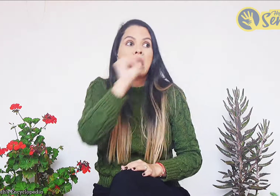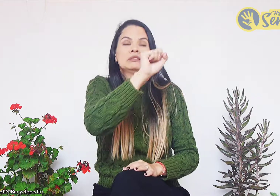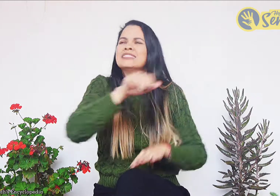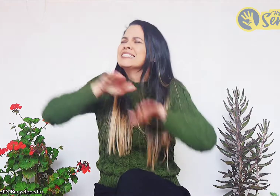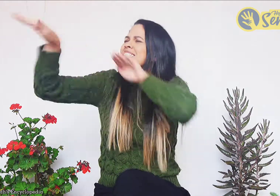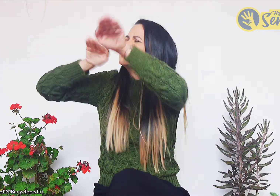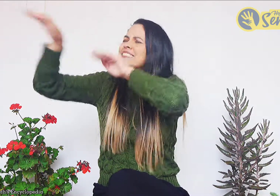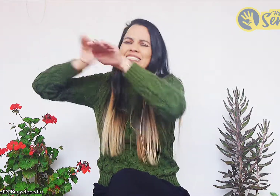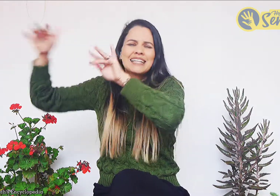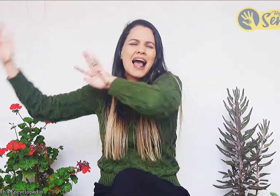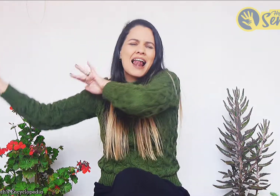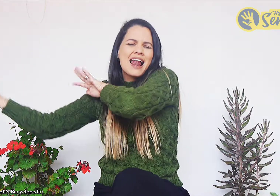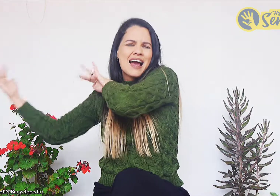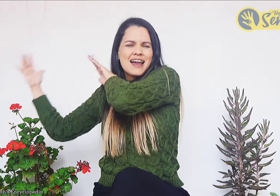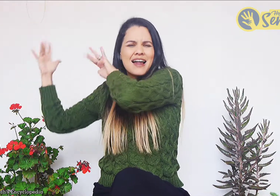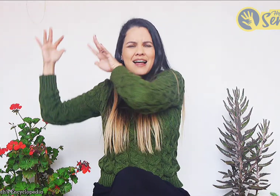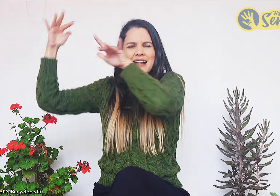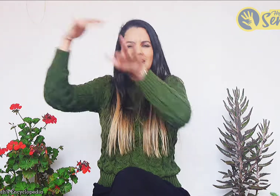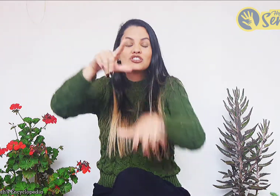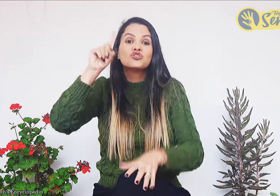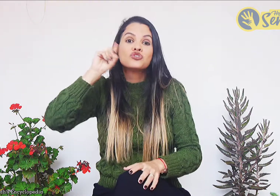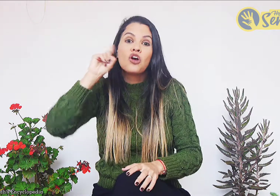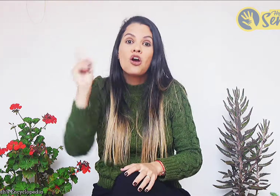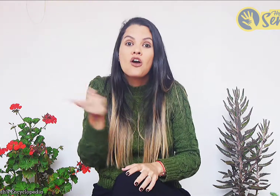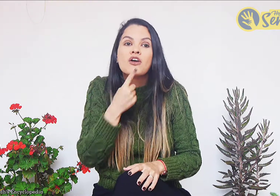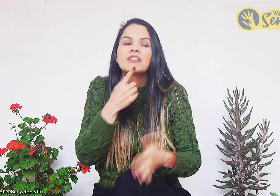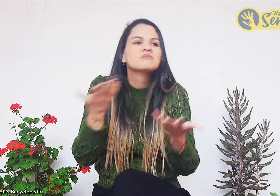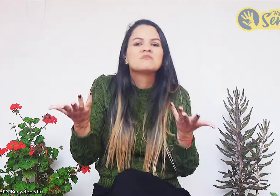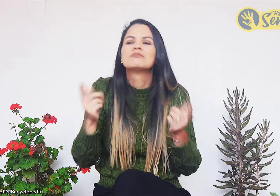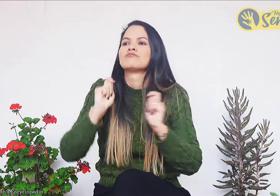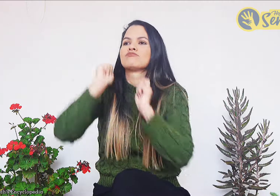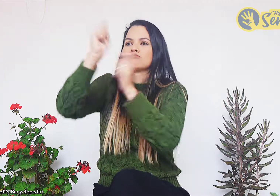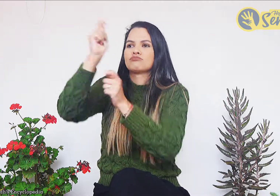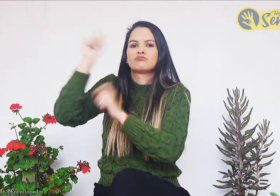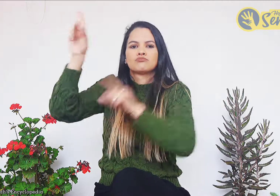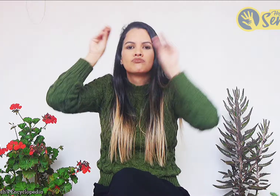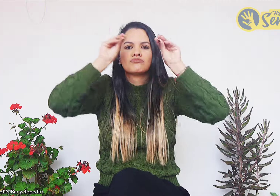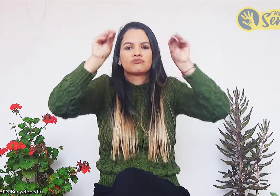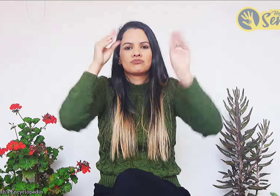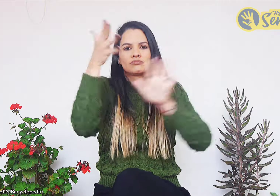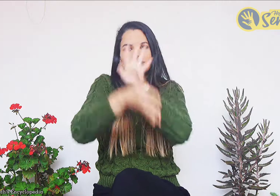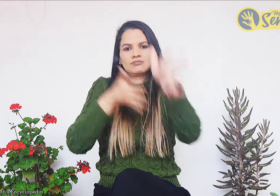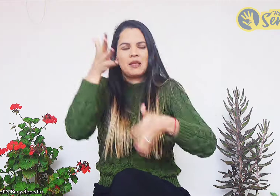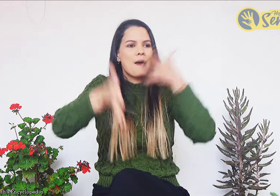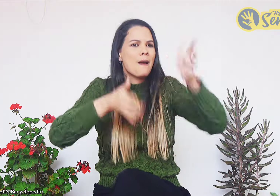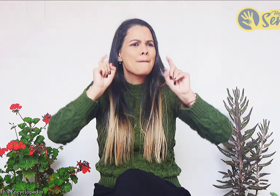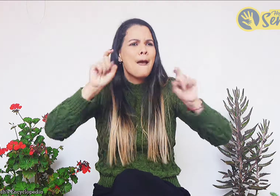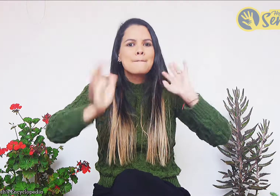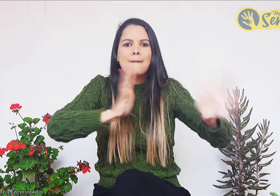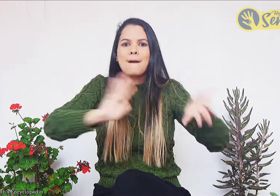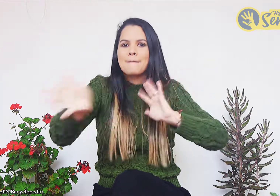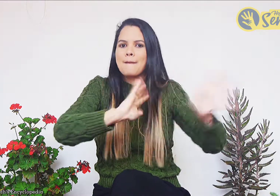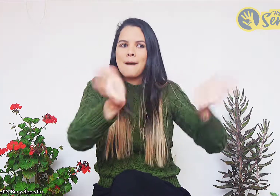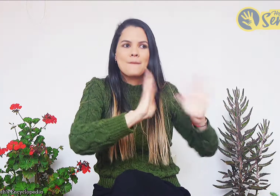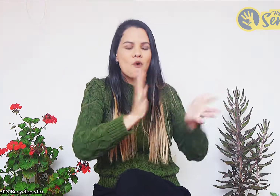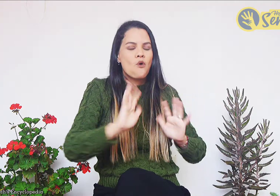otras personas sordas, a sus amigos sordos, y que estos fueran los encargados de enseñar lengua de señas a todos los miembros del